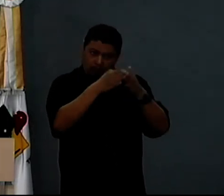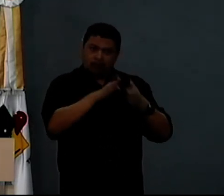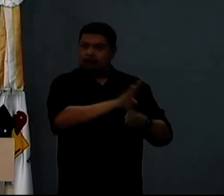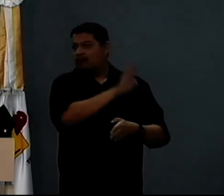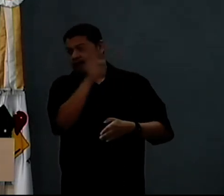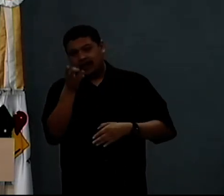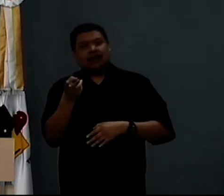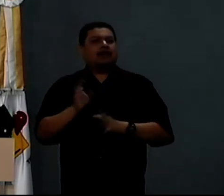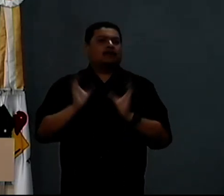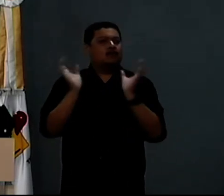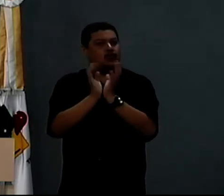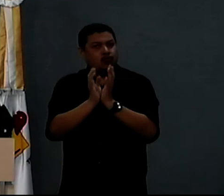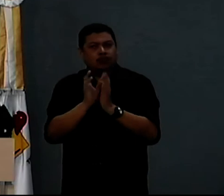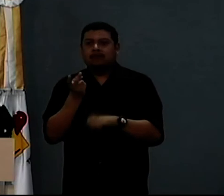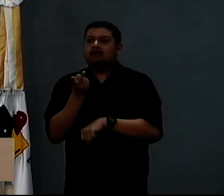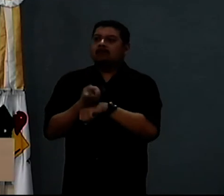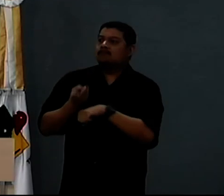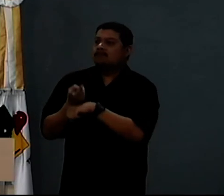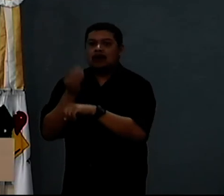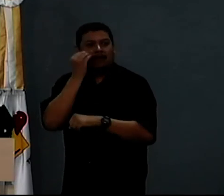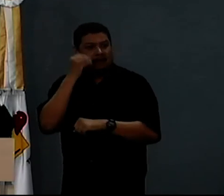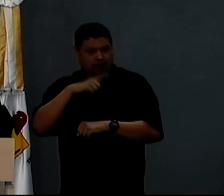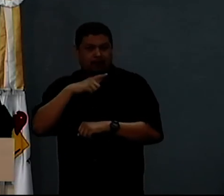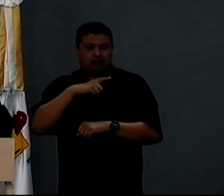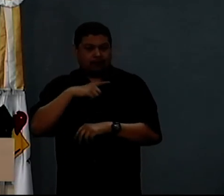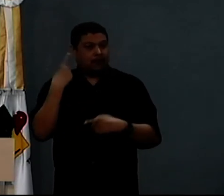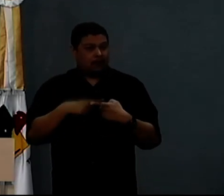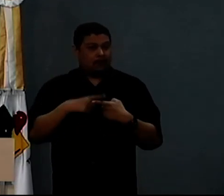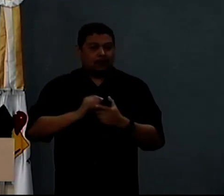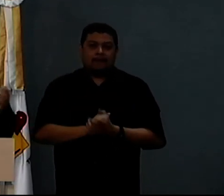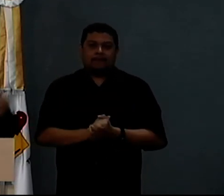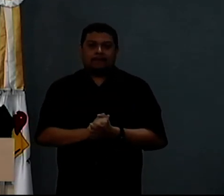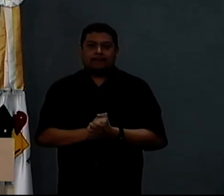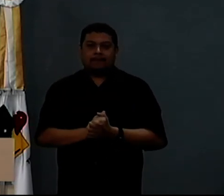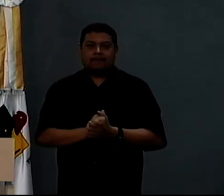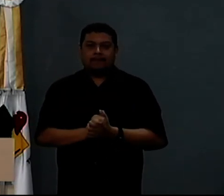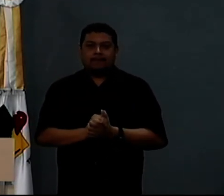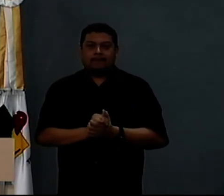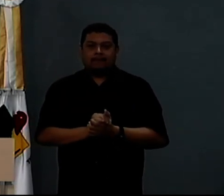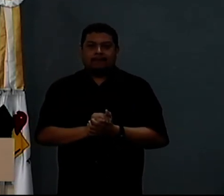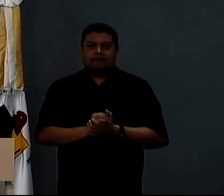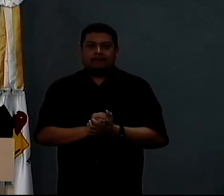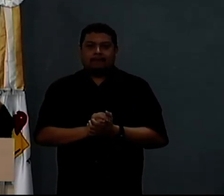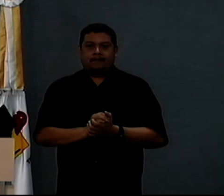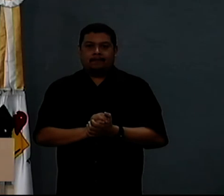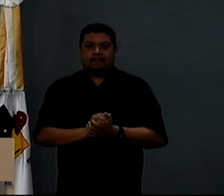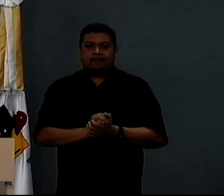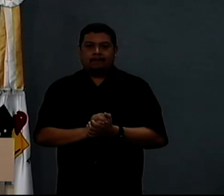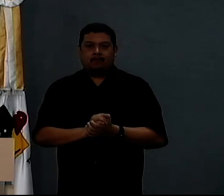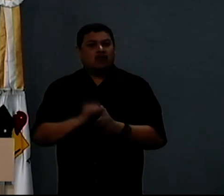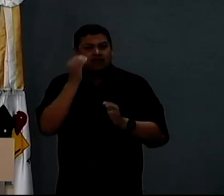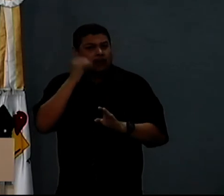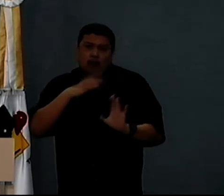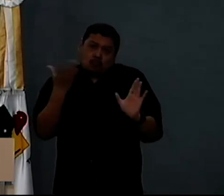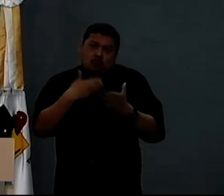a polícia, o que exatamente está acontecendo ali, até para, não sei, fechar aquilo ali mesmo, fazer um paredão, uma cerca, alguma coisa